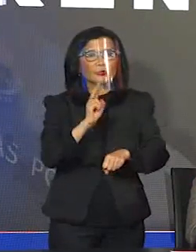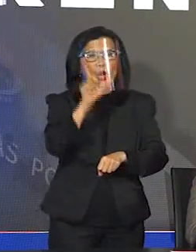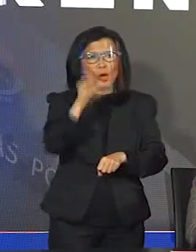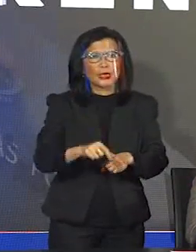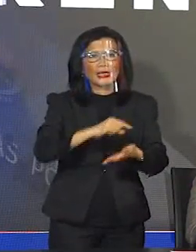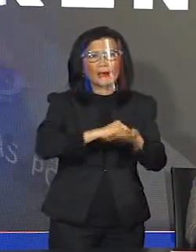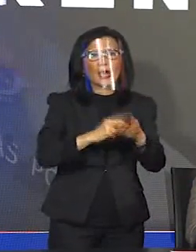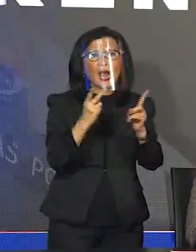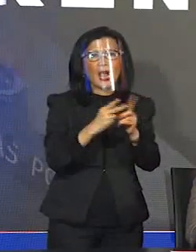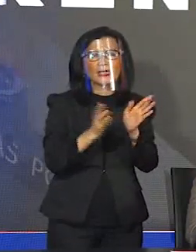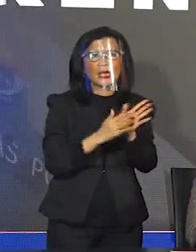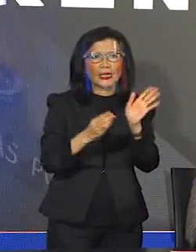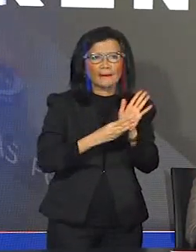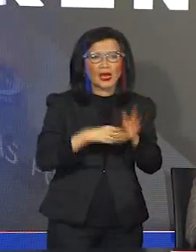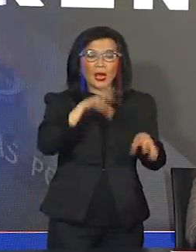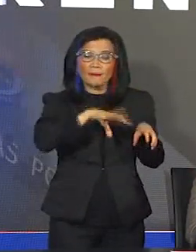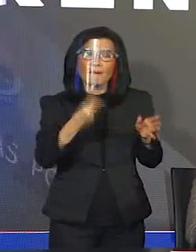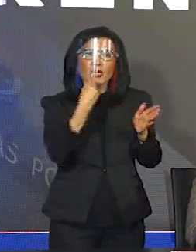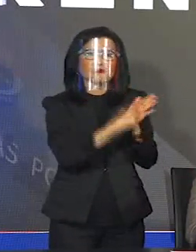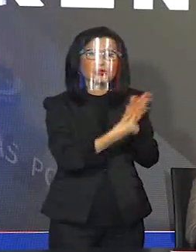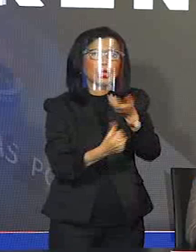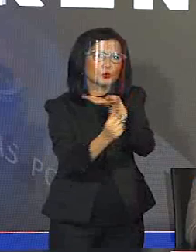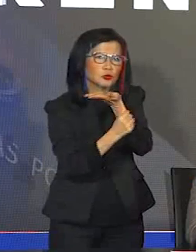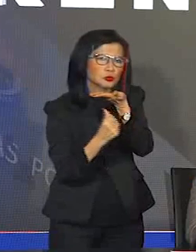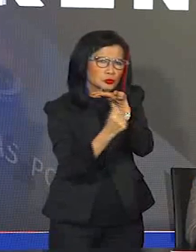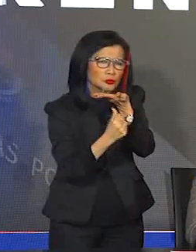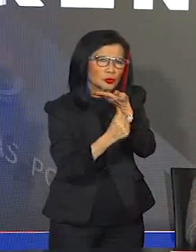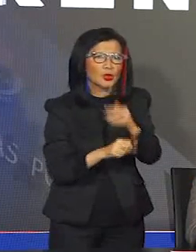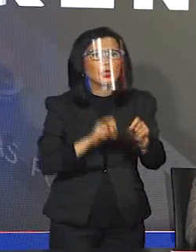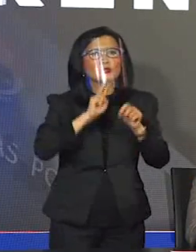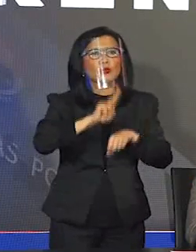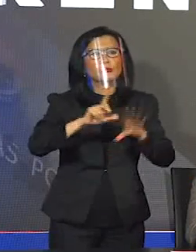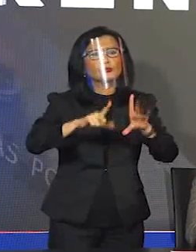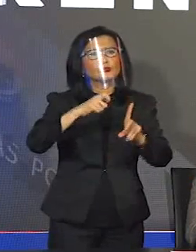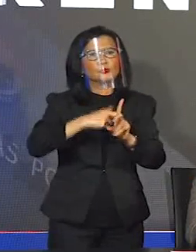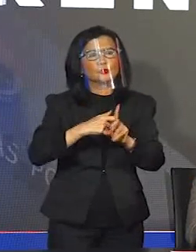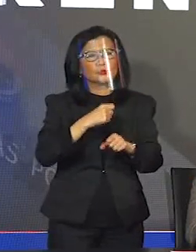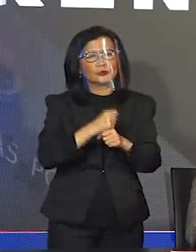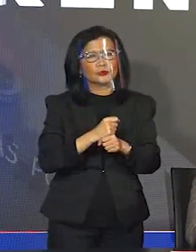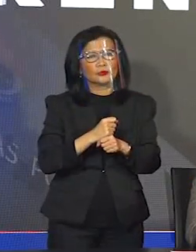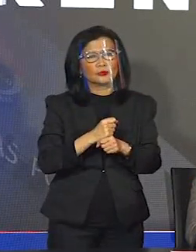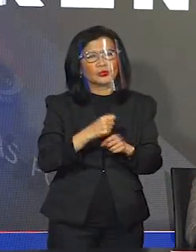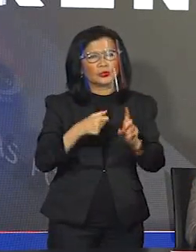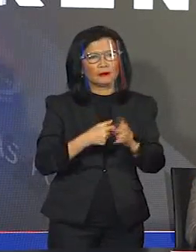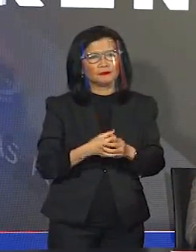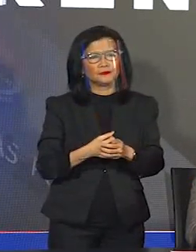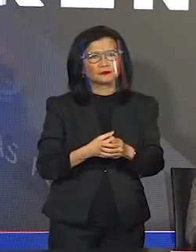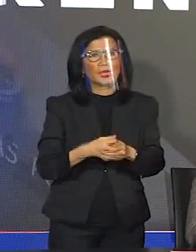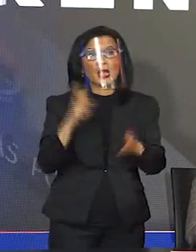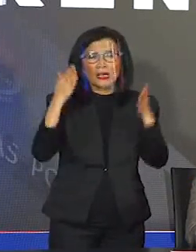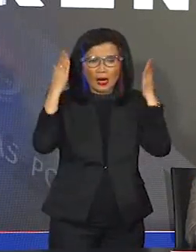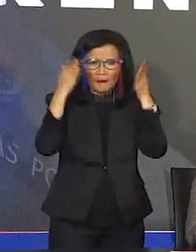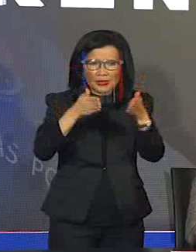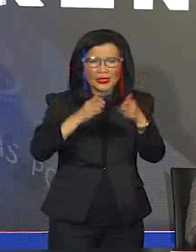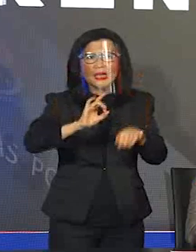dan F dengan barang bukti sabu juga sebanyak 27,10 gram. Kemudian atensi